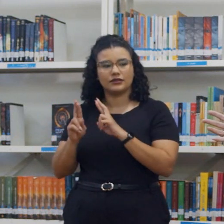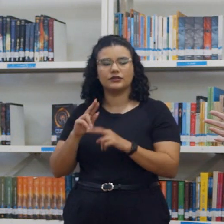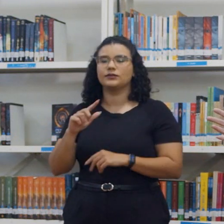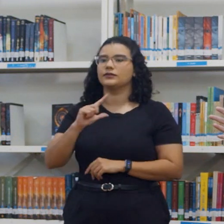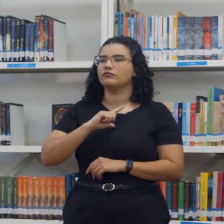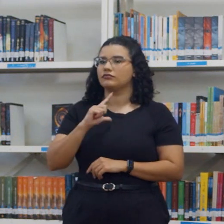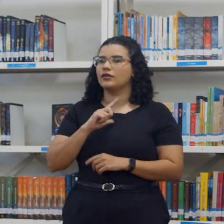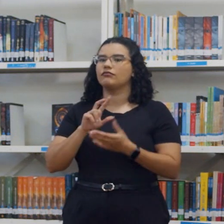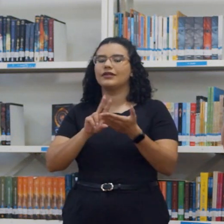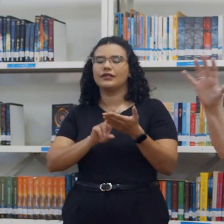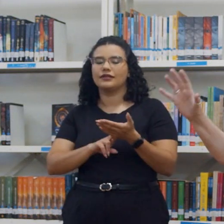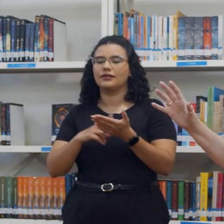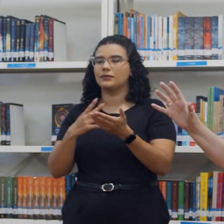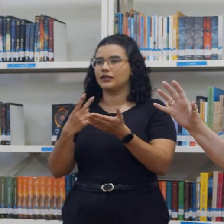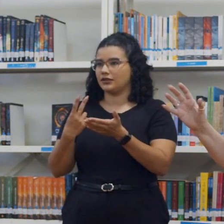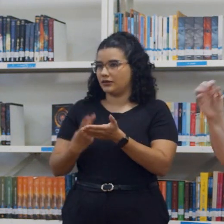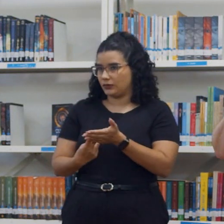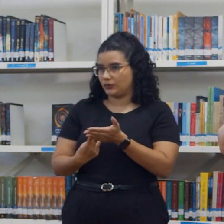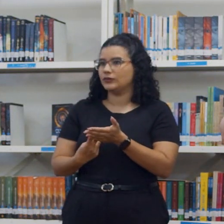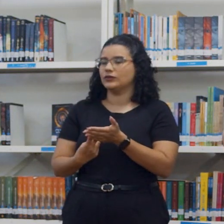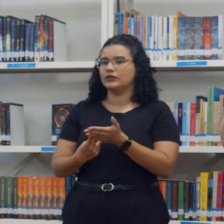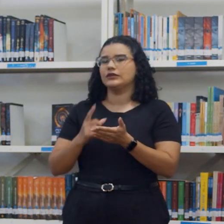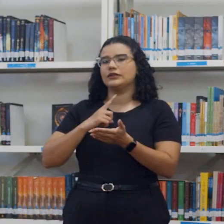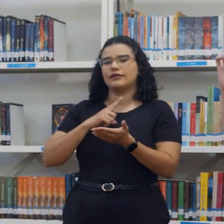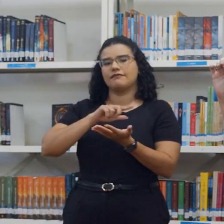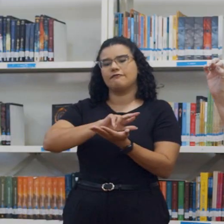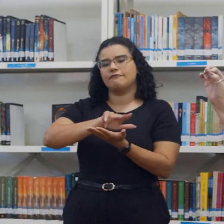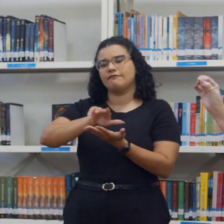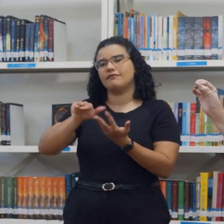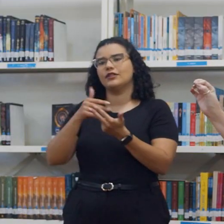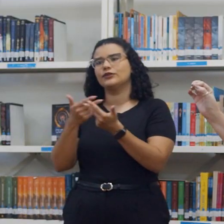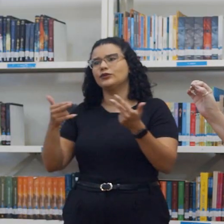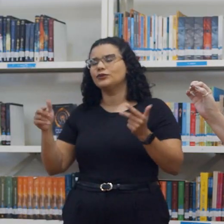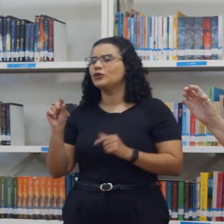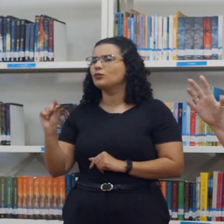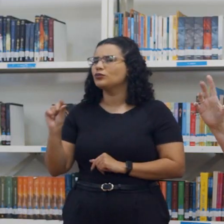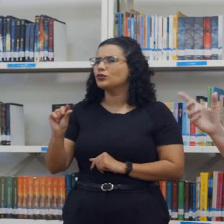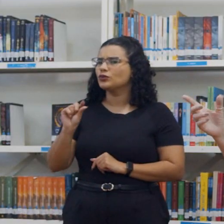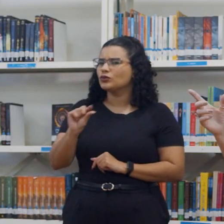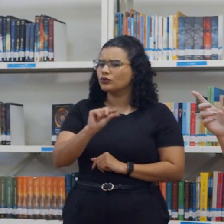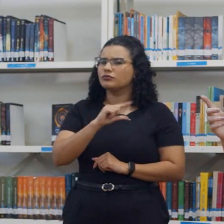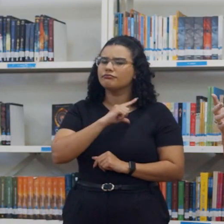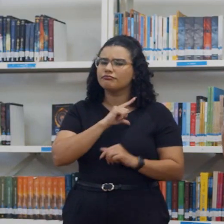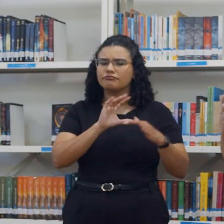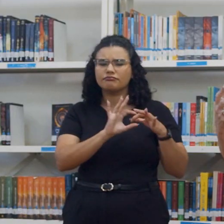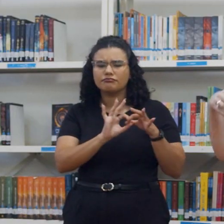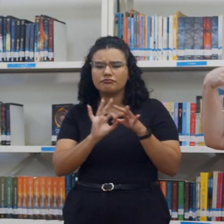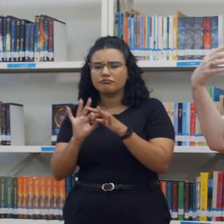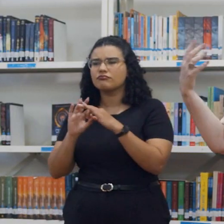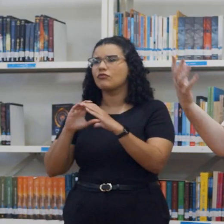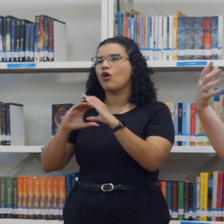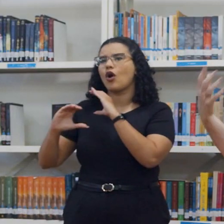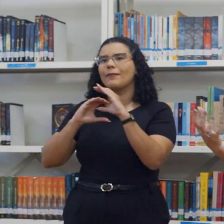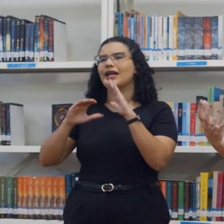de interpretação várias coisas pequenininhas que estão ligadas à